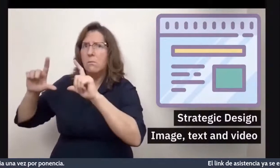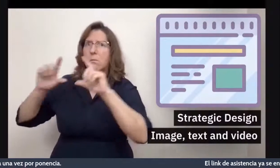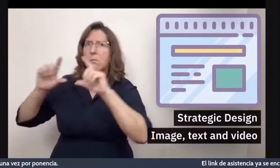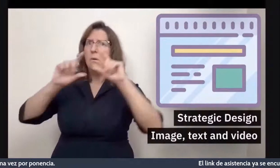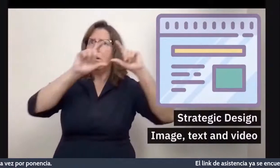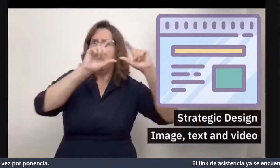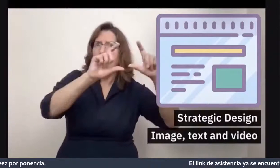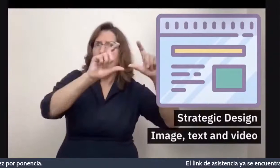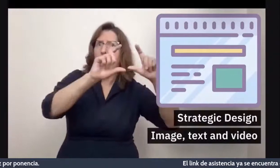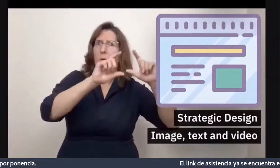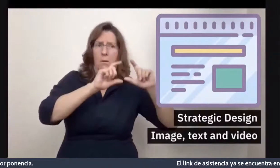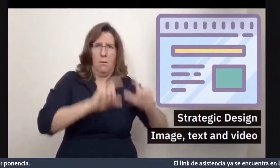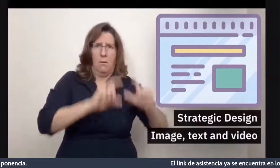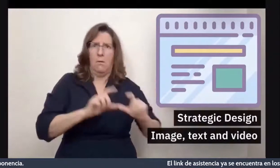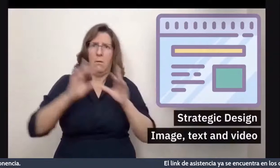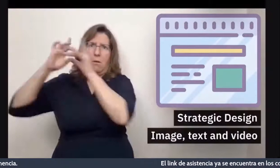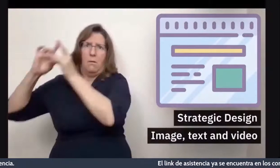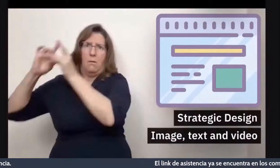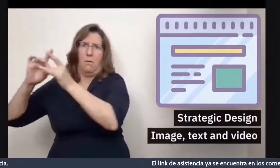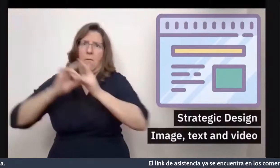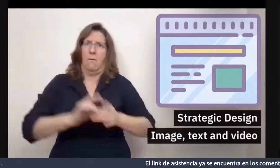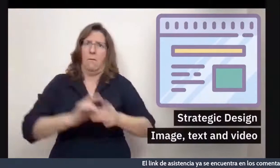contenido, para dar apoyo al aprendizaje.